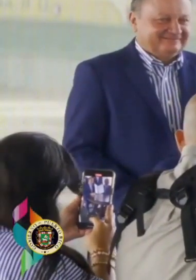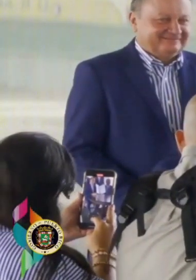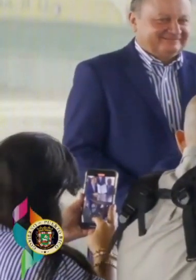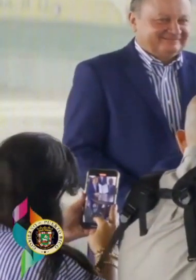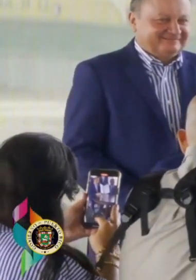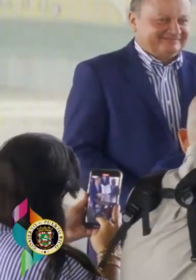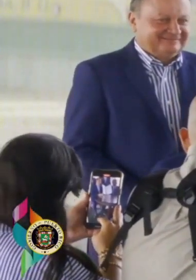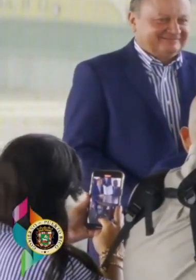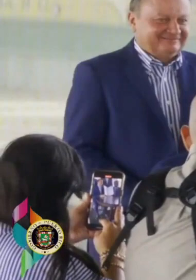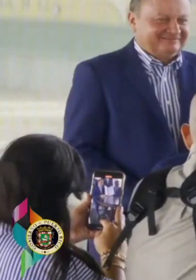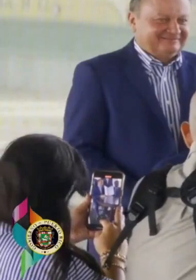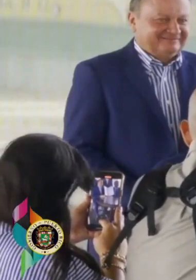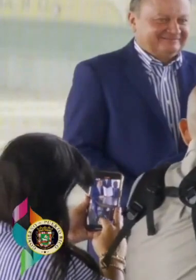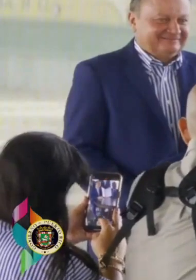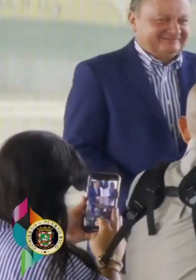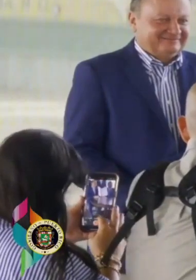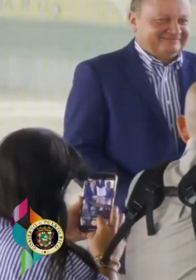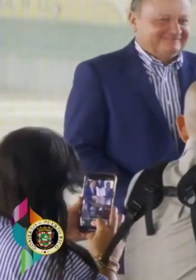al